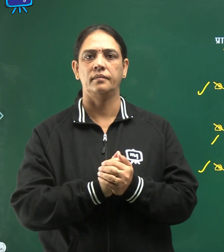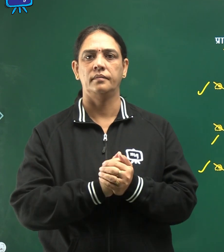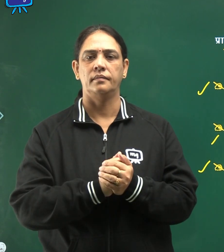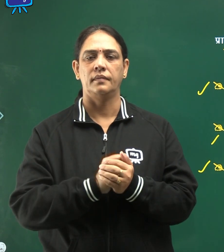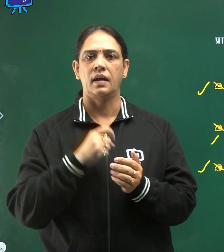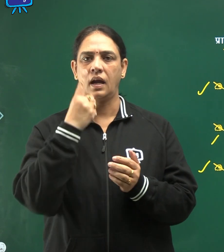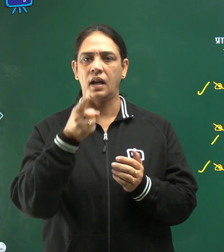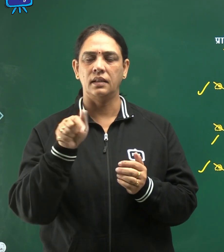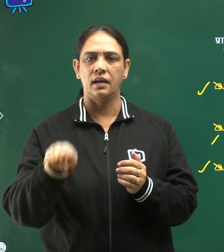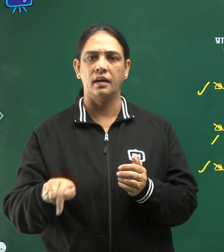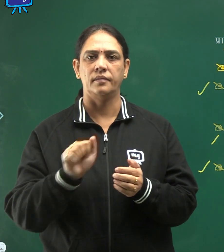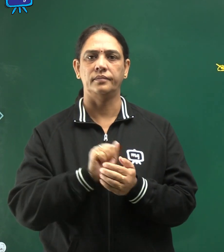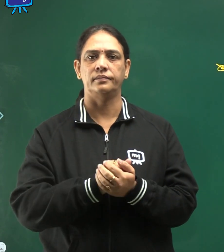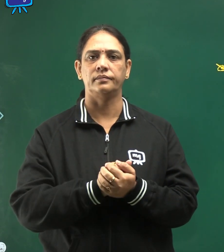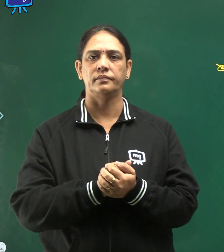कहलाती हैं।